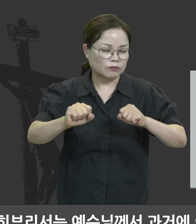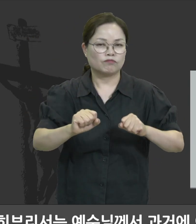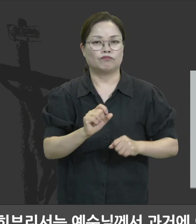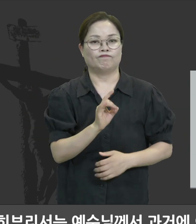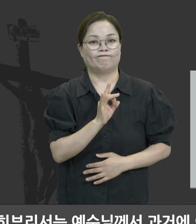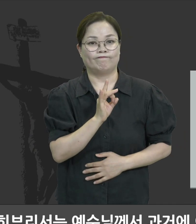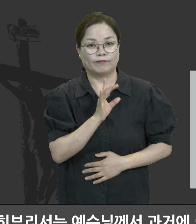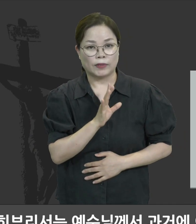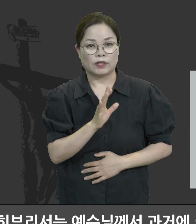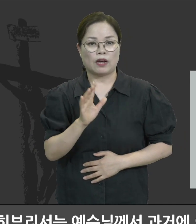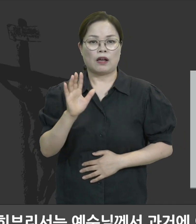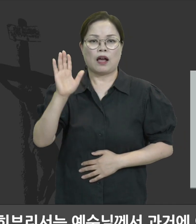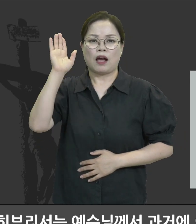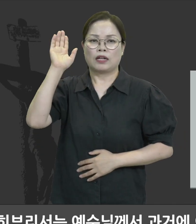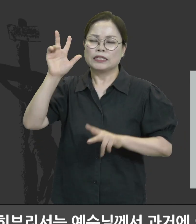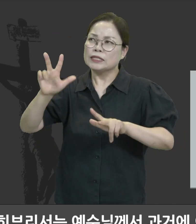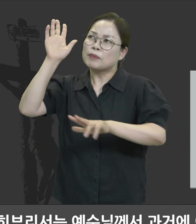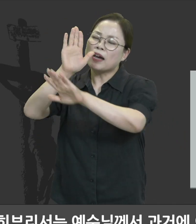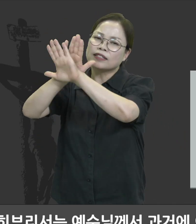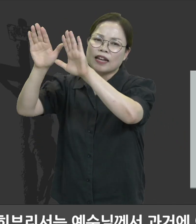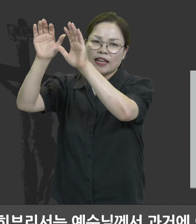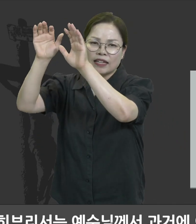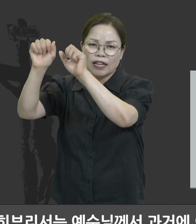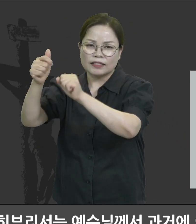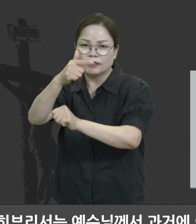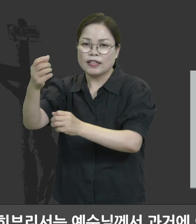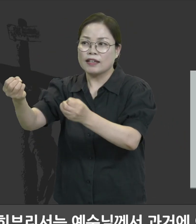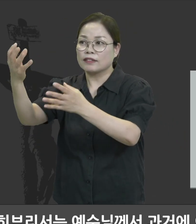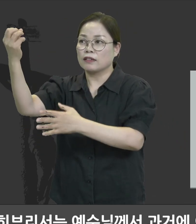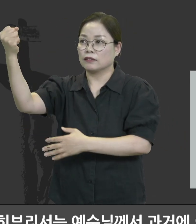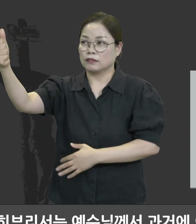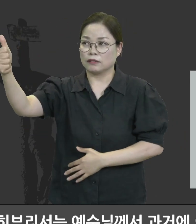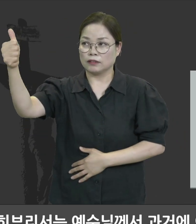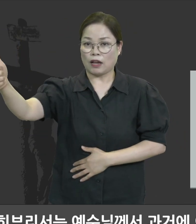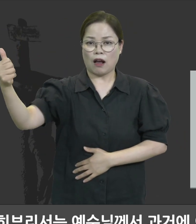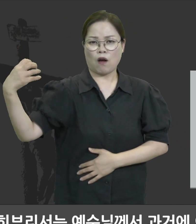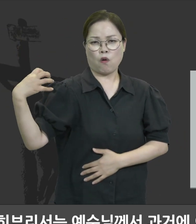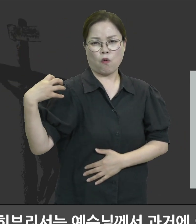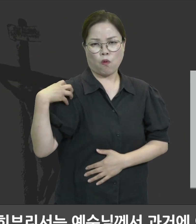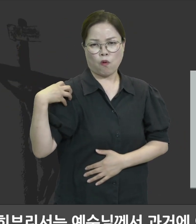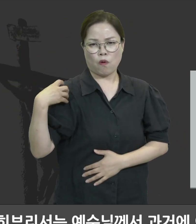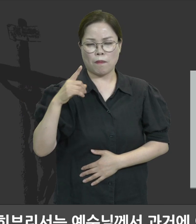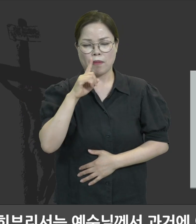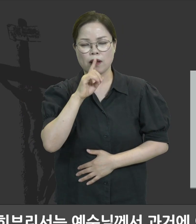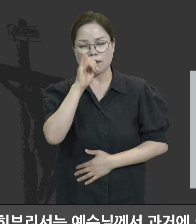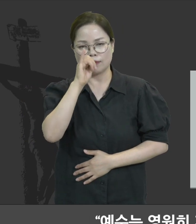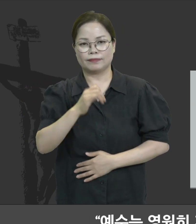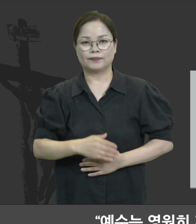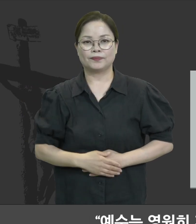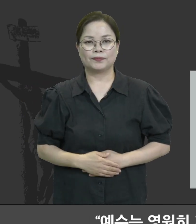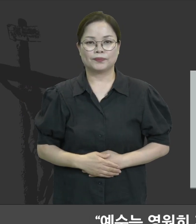일뿐만 아니라 지금 하늘에 계신 대제사장으로서 하시는 일도 강조합니다.